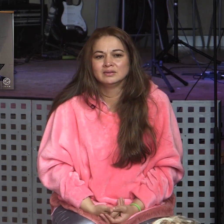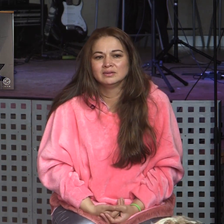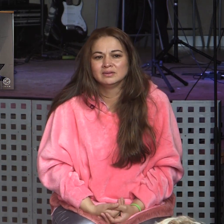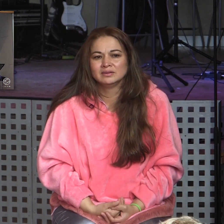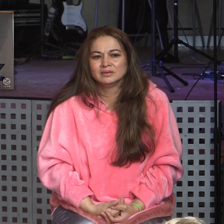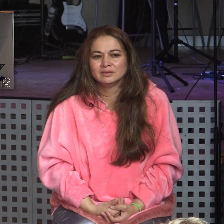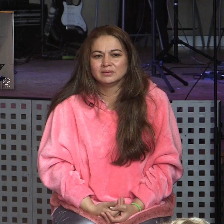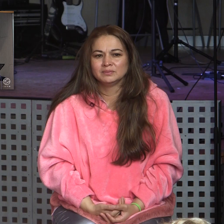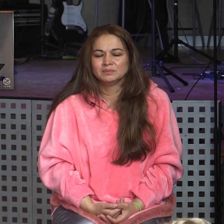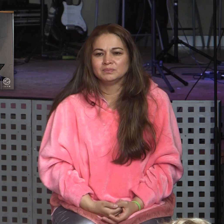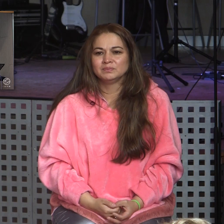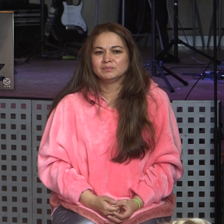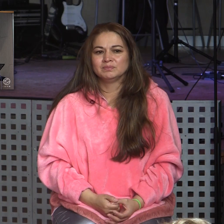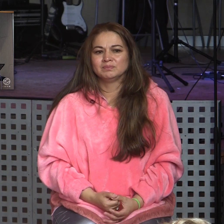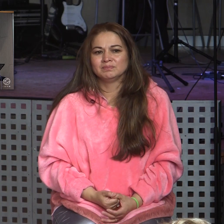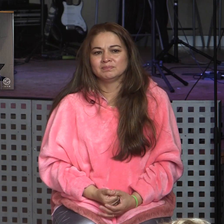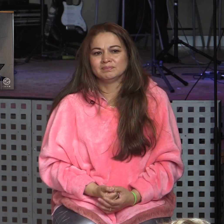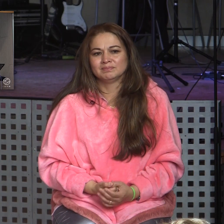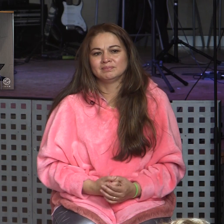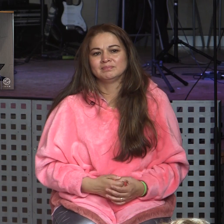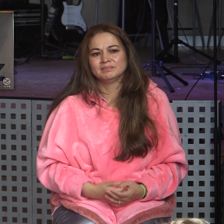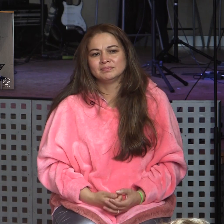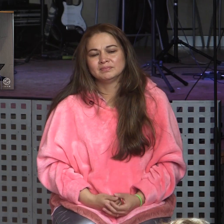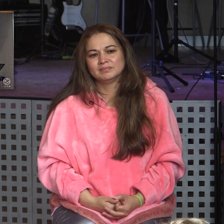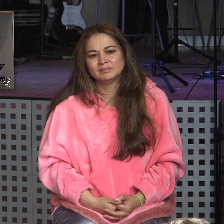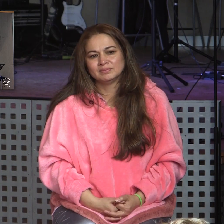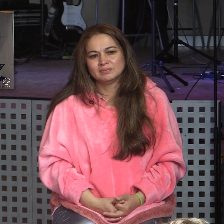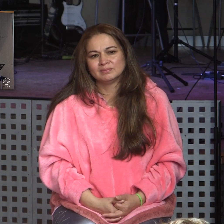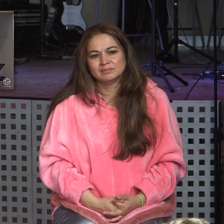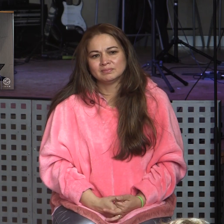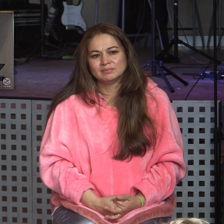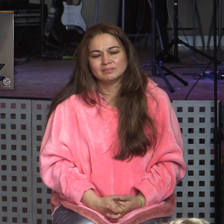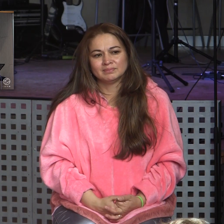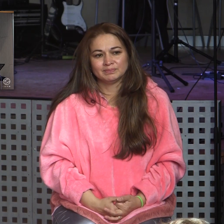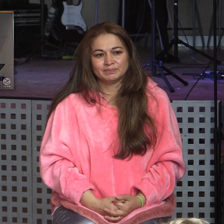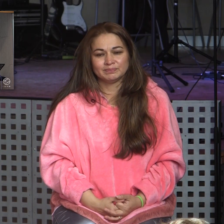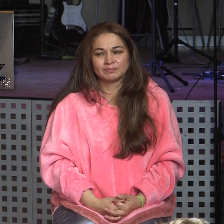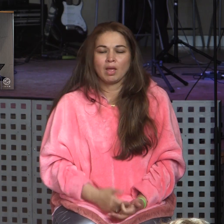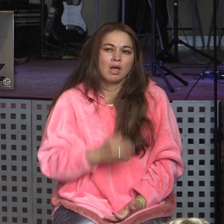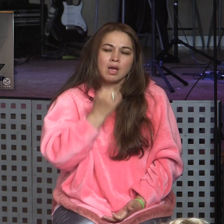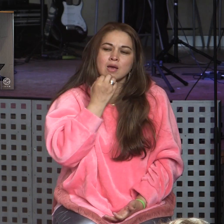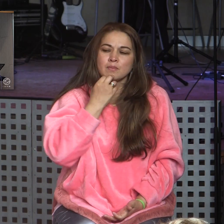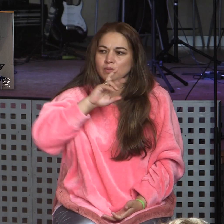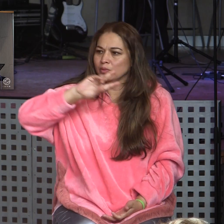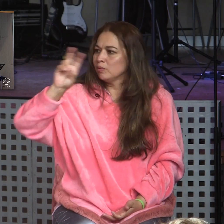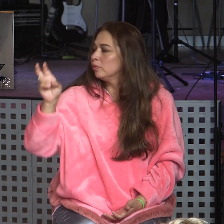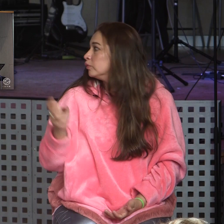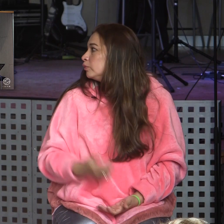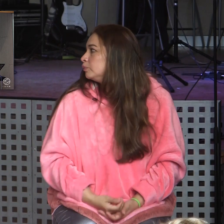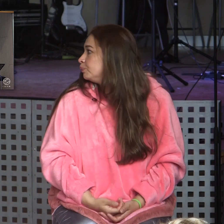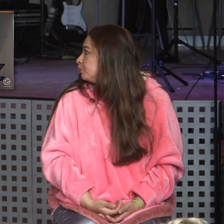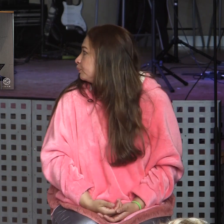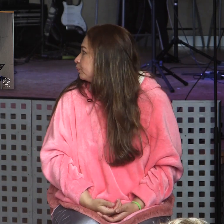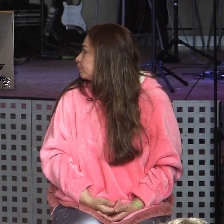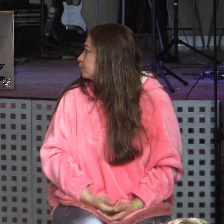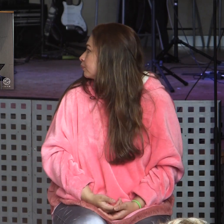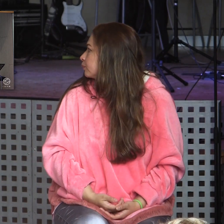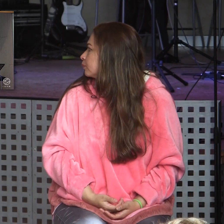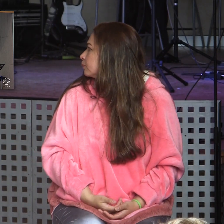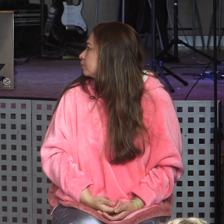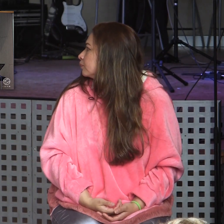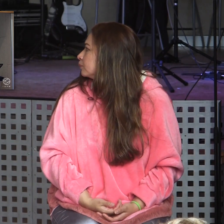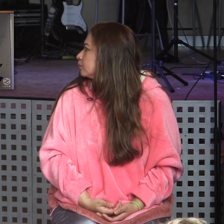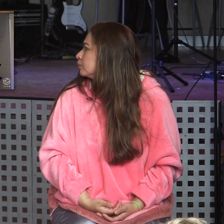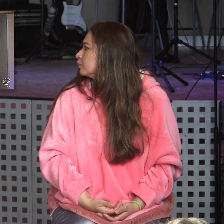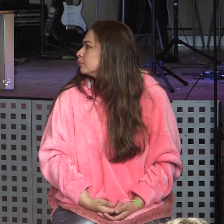Un ejemplo práctico, más práctico todavía, el de Pedro. ¿Recordáis? Jesucristo se queda a